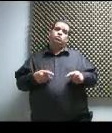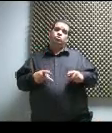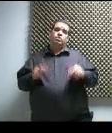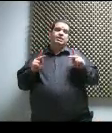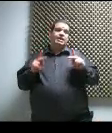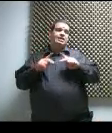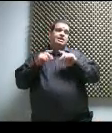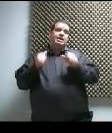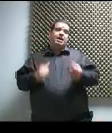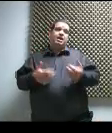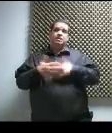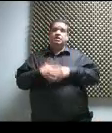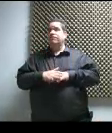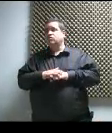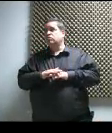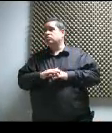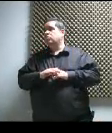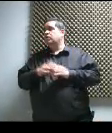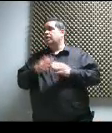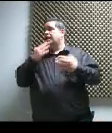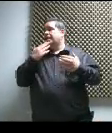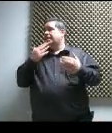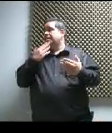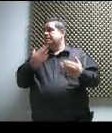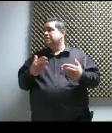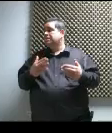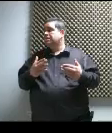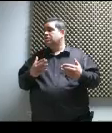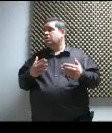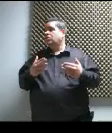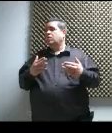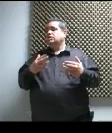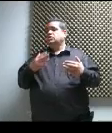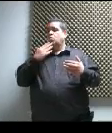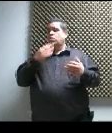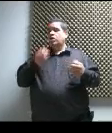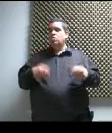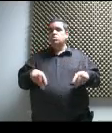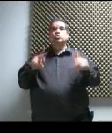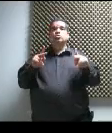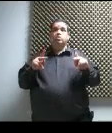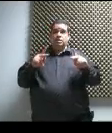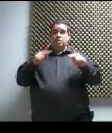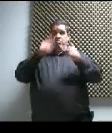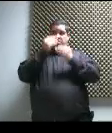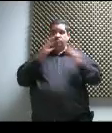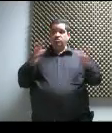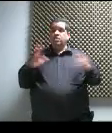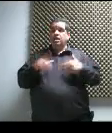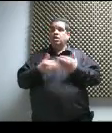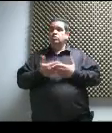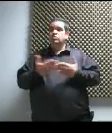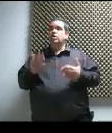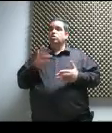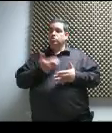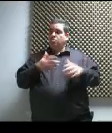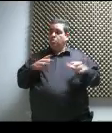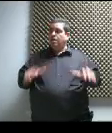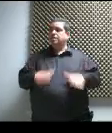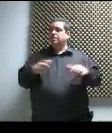en Artefusión. Muy agradecido. Yo creo que para nosotros ha sido una buena oportunidad para divulgar lo que nosotros estamos haciendo, porque siempre